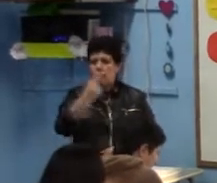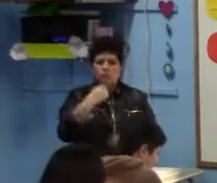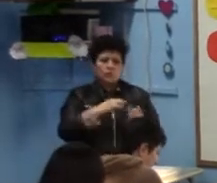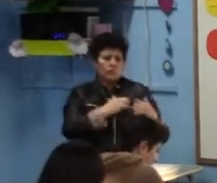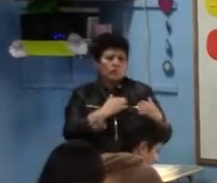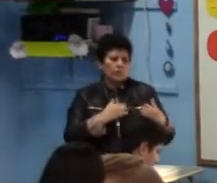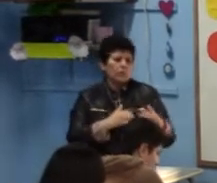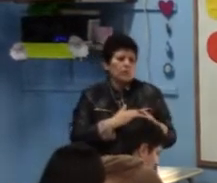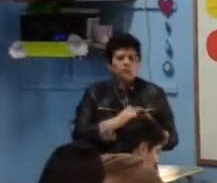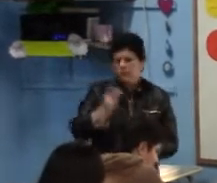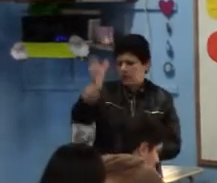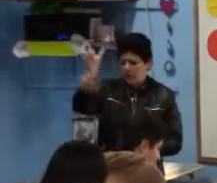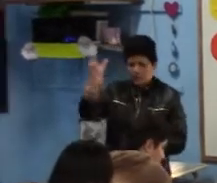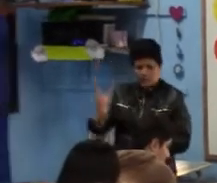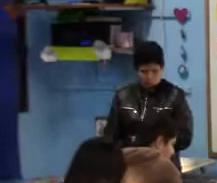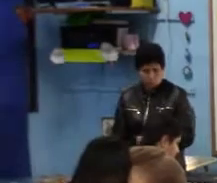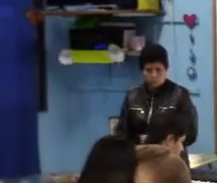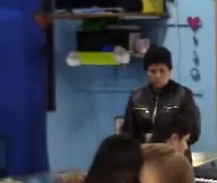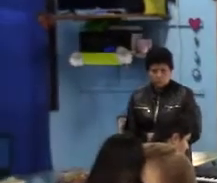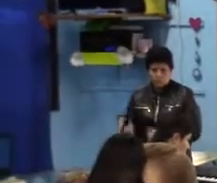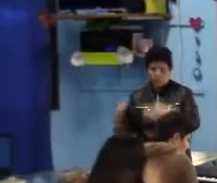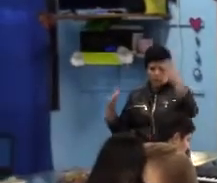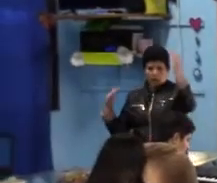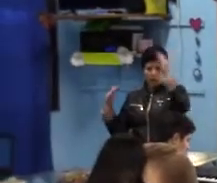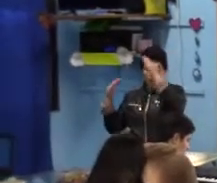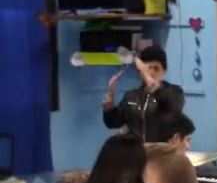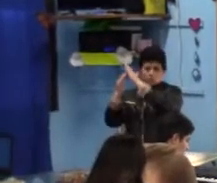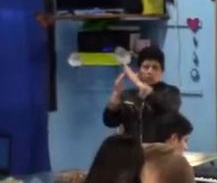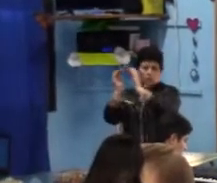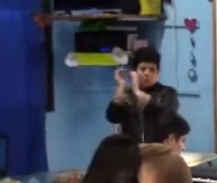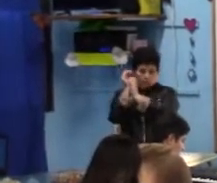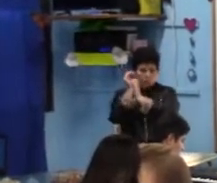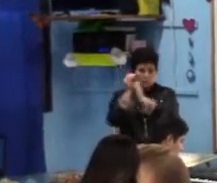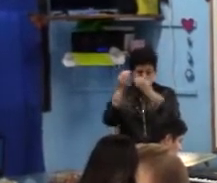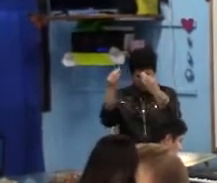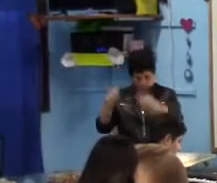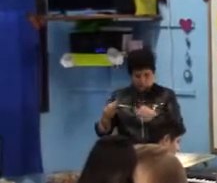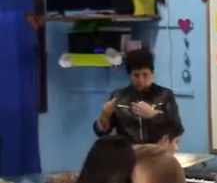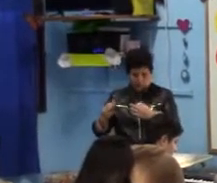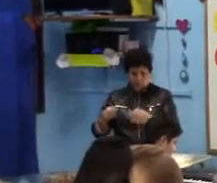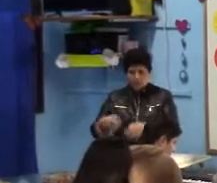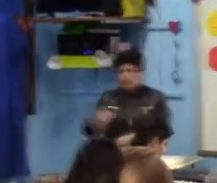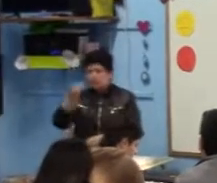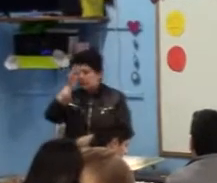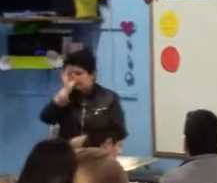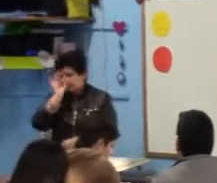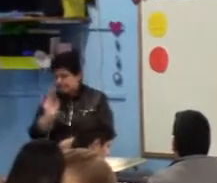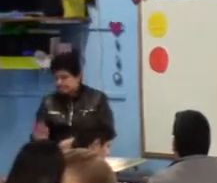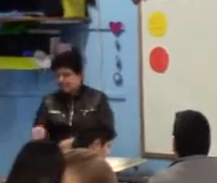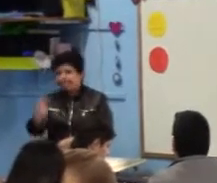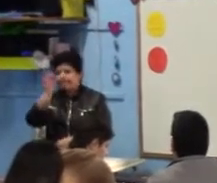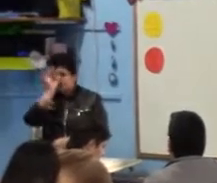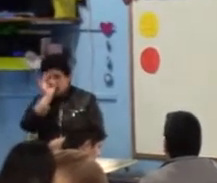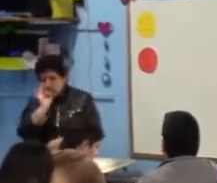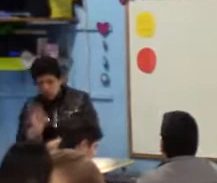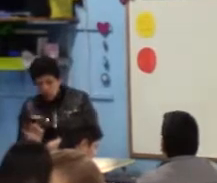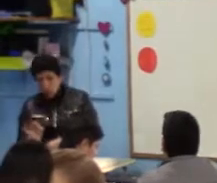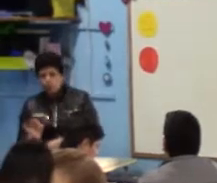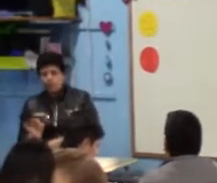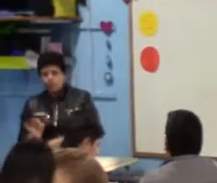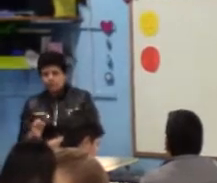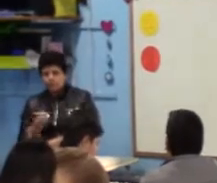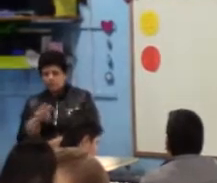de la Iglesia. Por favor, nunca, nunca dejen de expresarnos lo